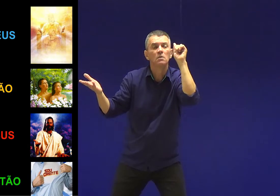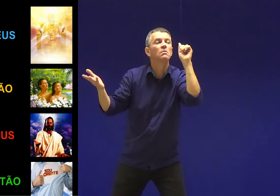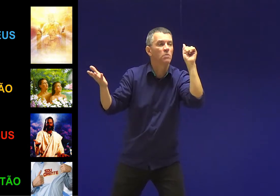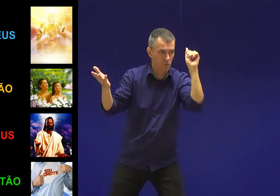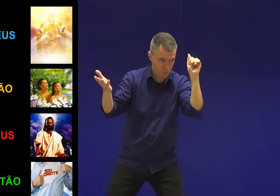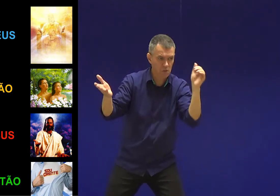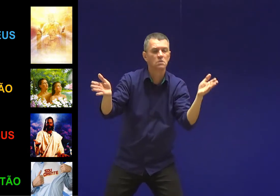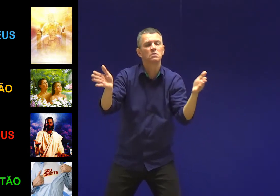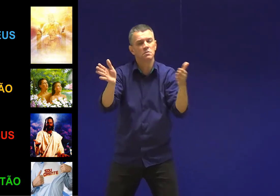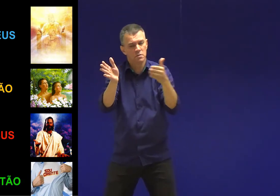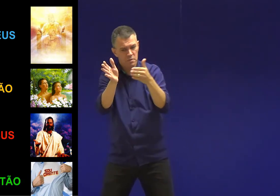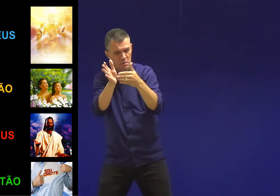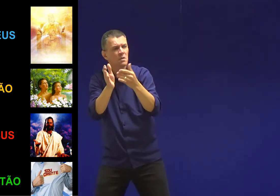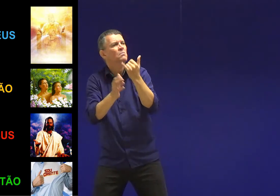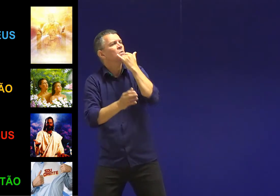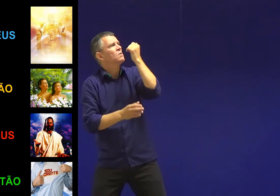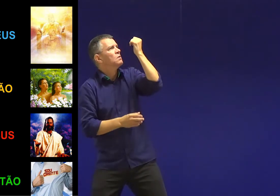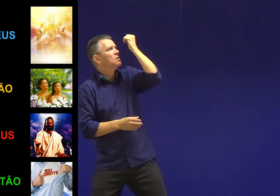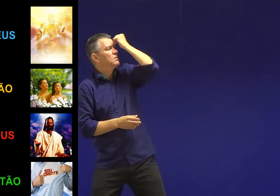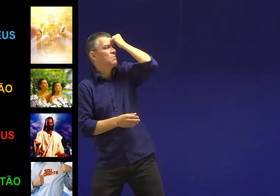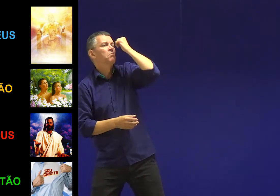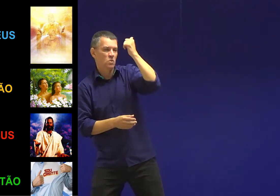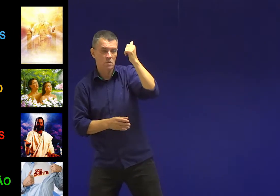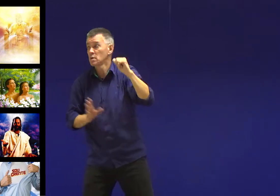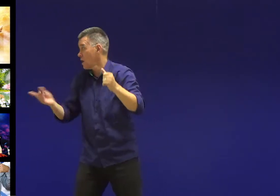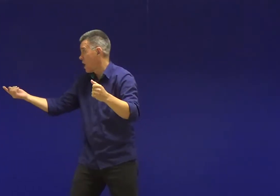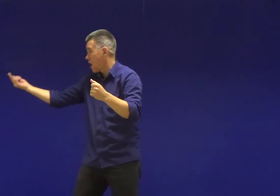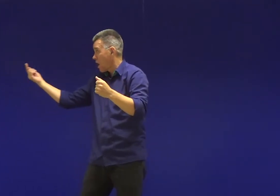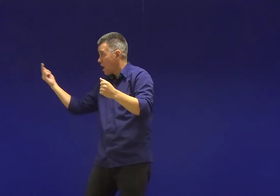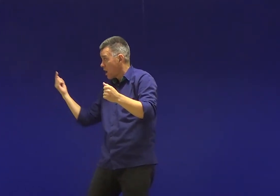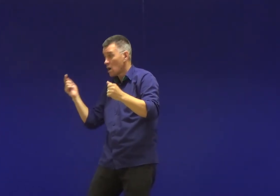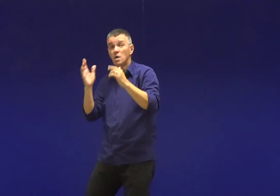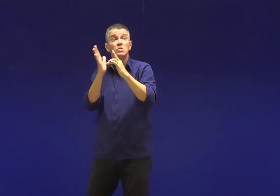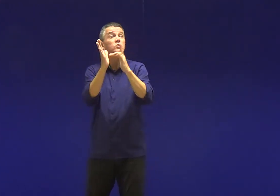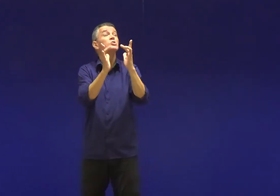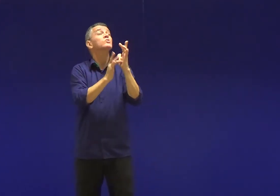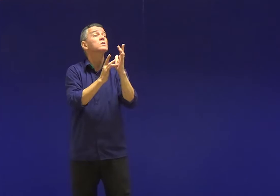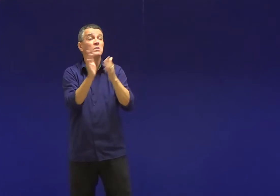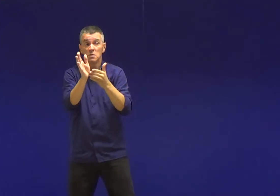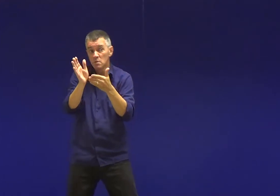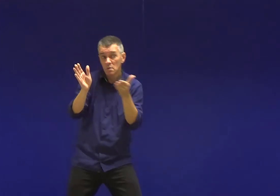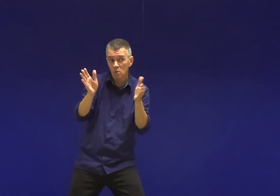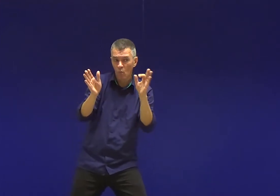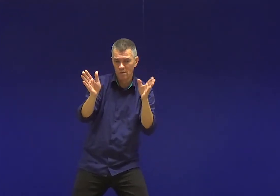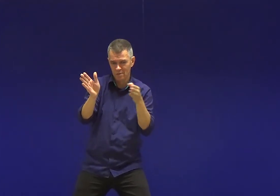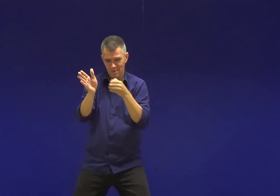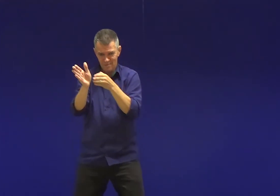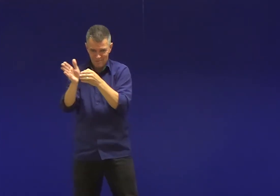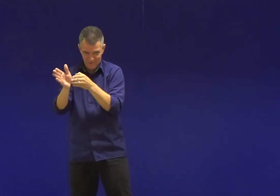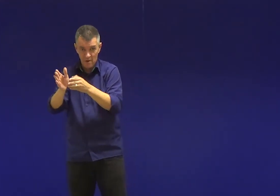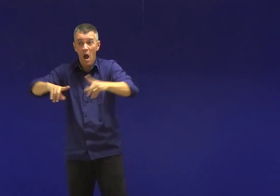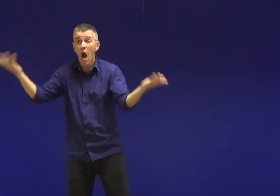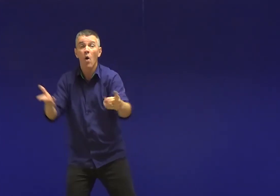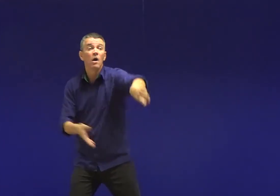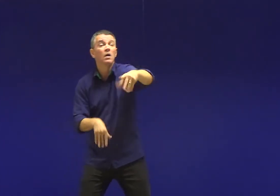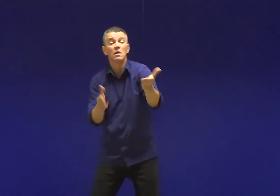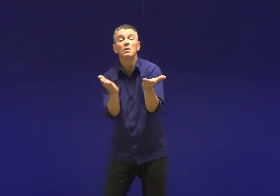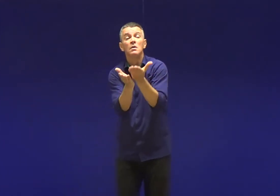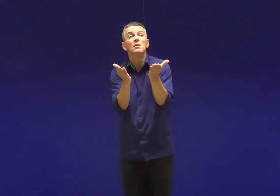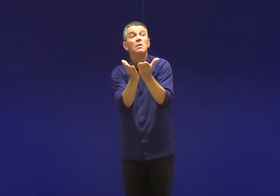caminho? Sim, pode sim. Se a pessoa se arrepender verdadeiramente, pedir perdão, pode sim.